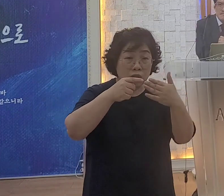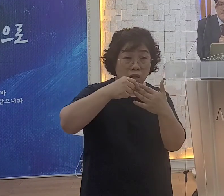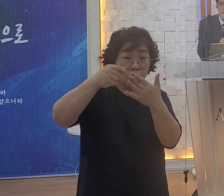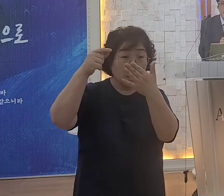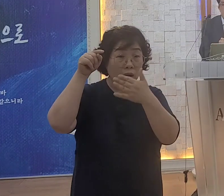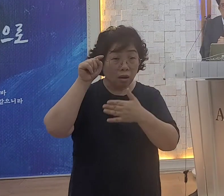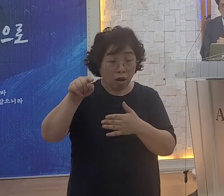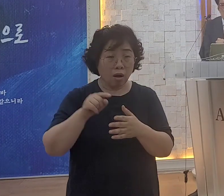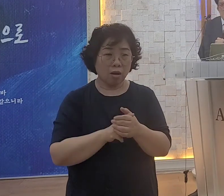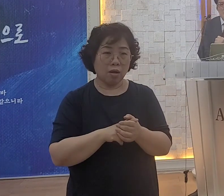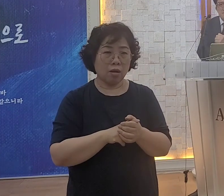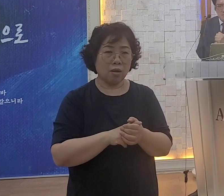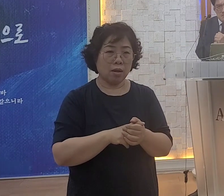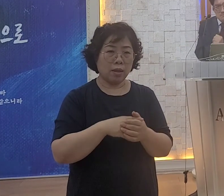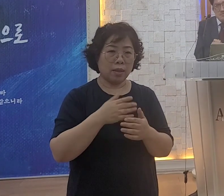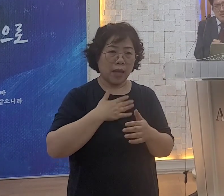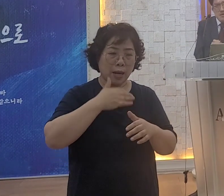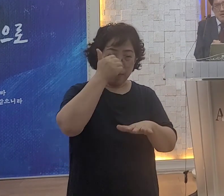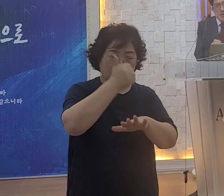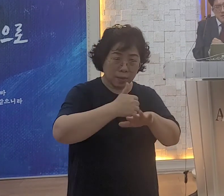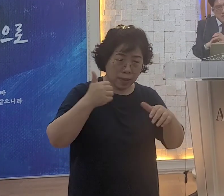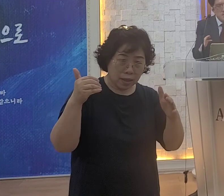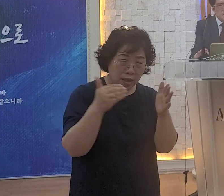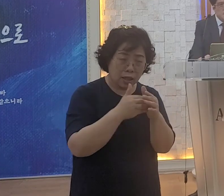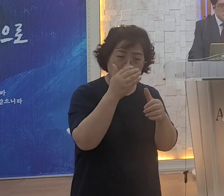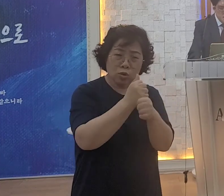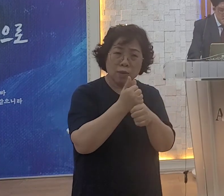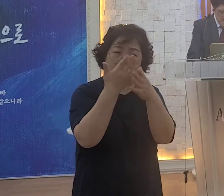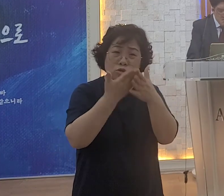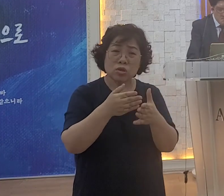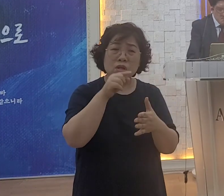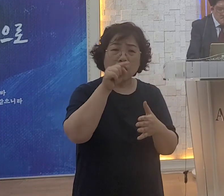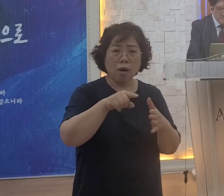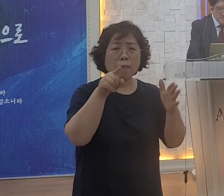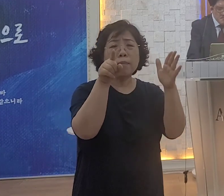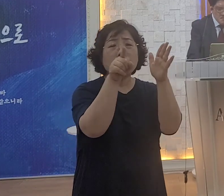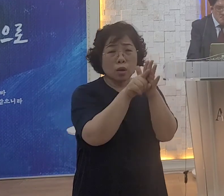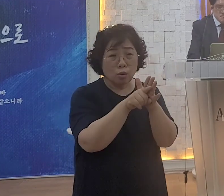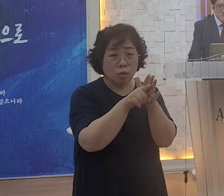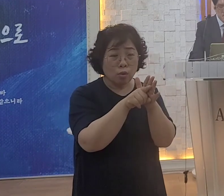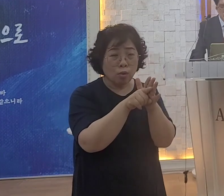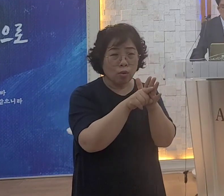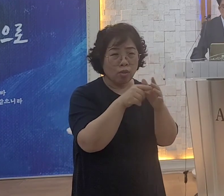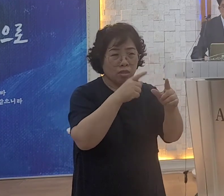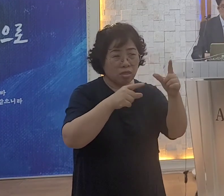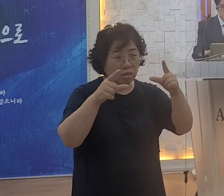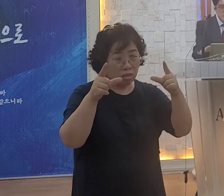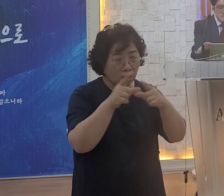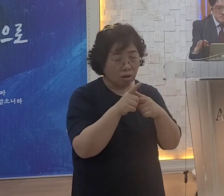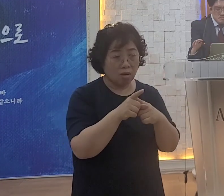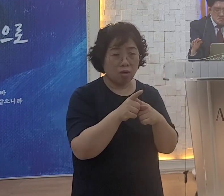사실은 우리를 끝까지 붙들어 주신다라는 이 사실을 믿고 점점 더